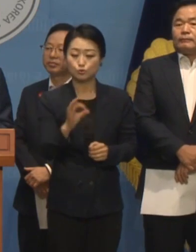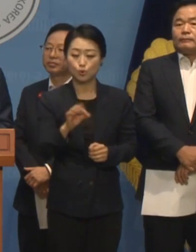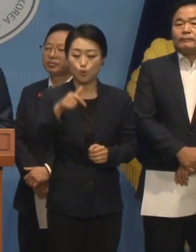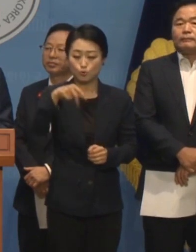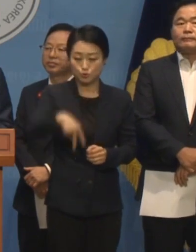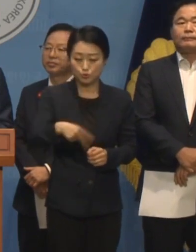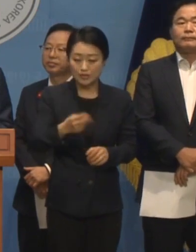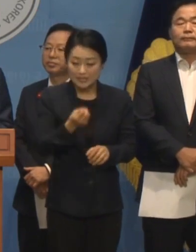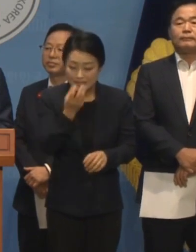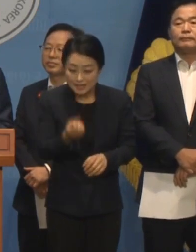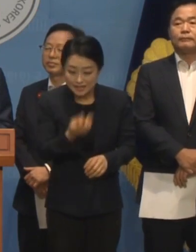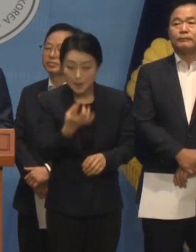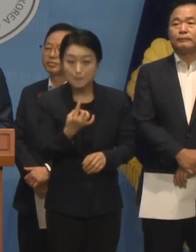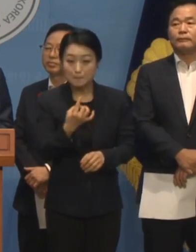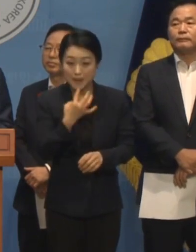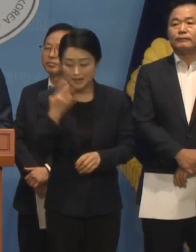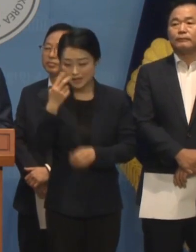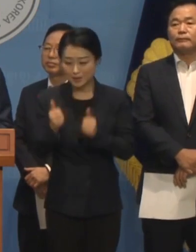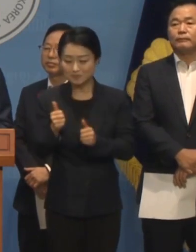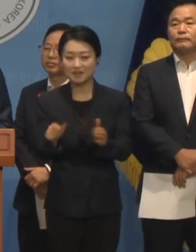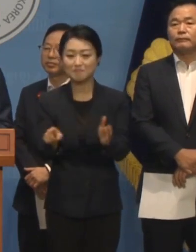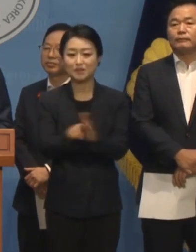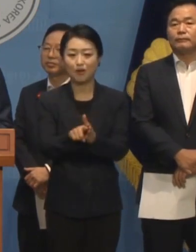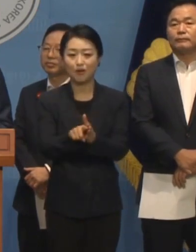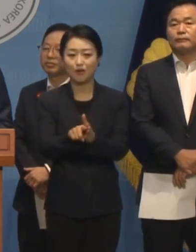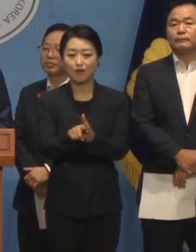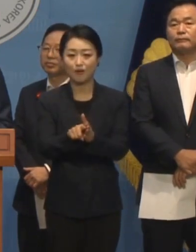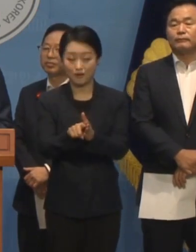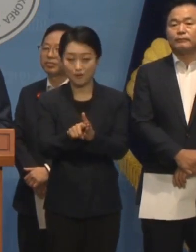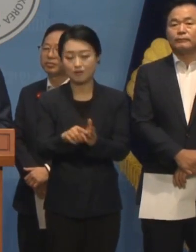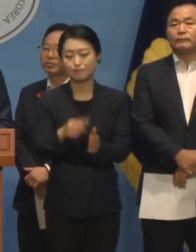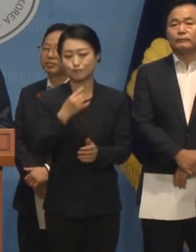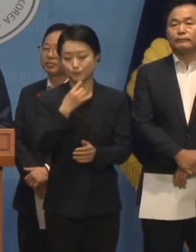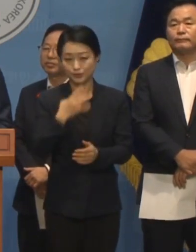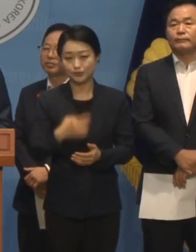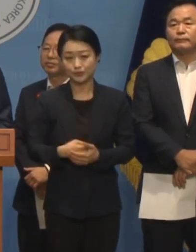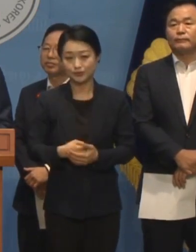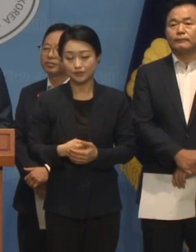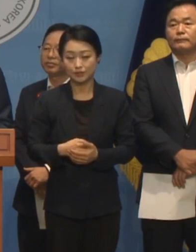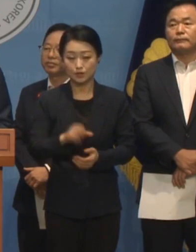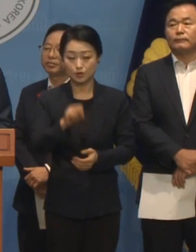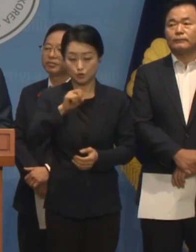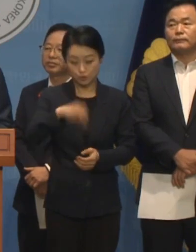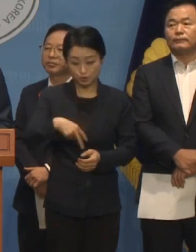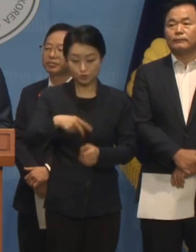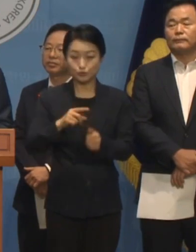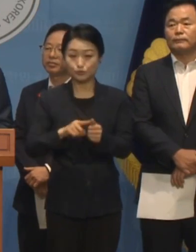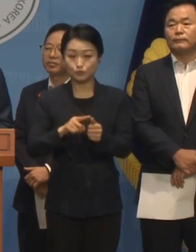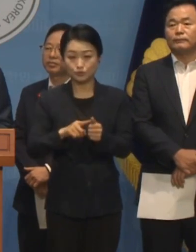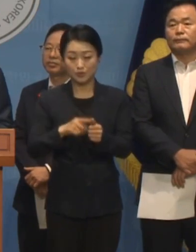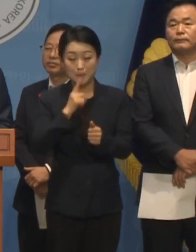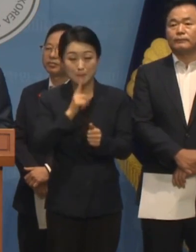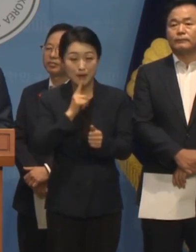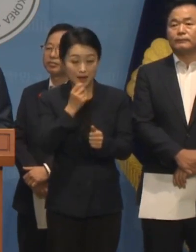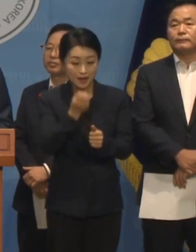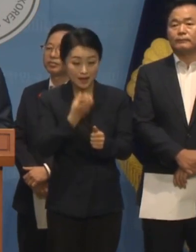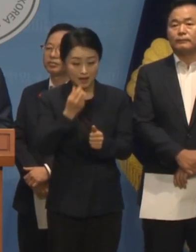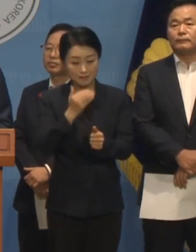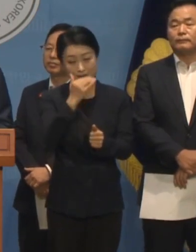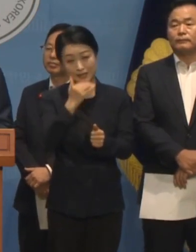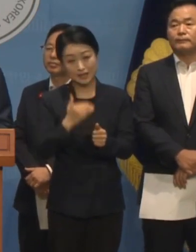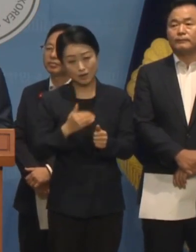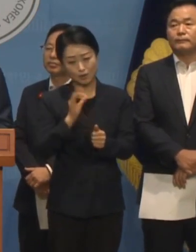자의 진술이 유일한 증거입니다. 그런데 그 증거는 여러 수사 과정에서